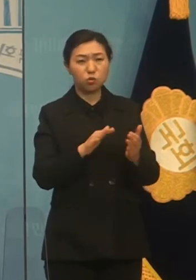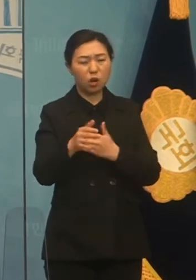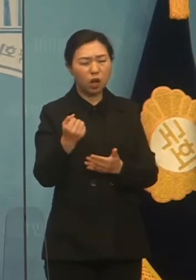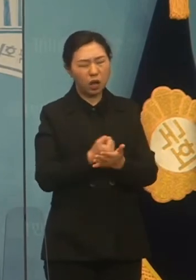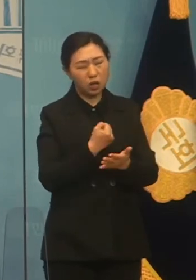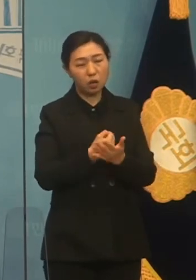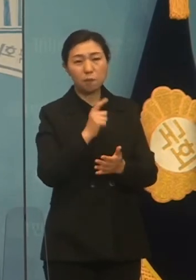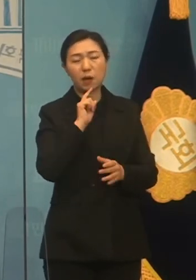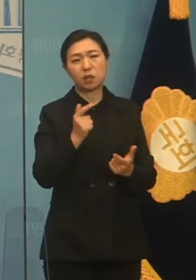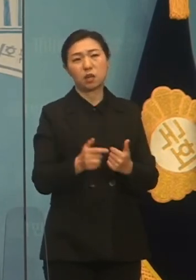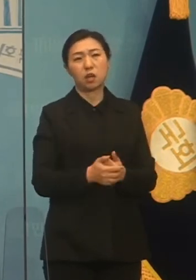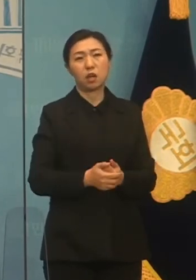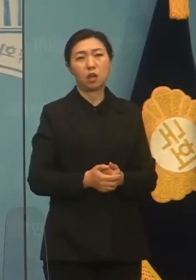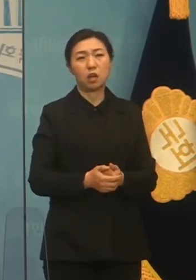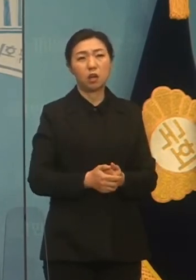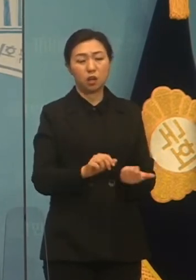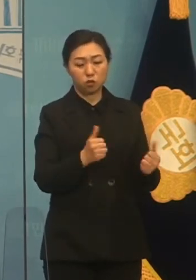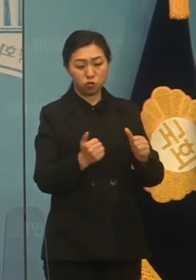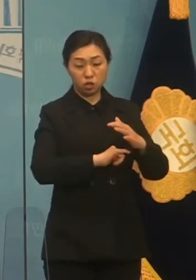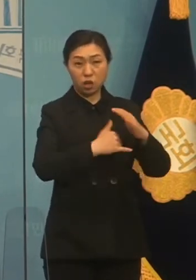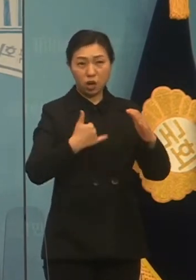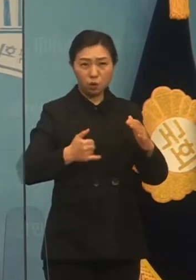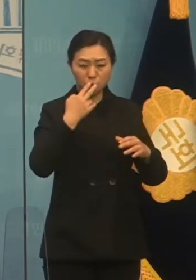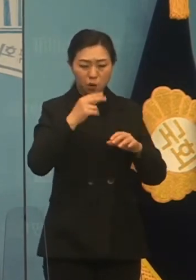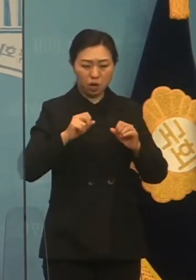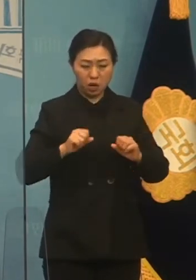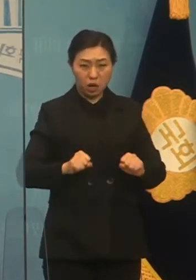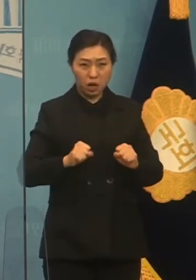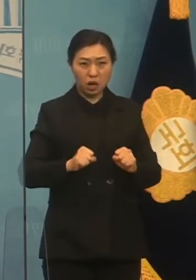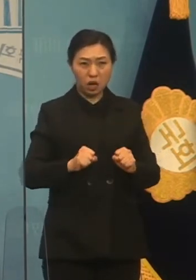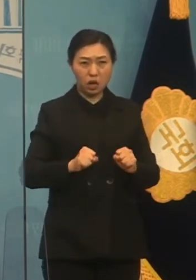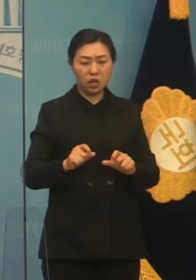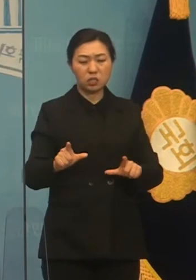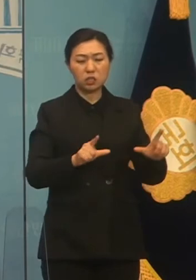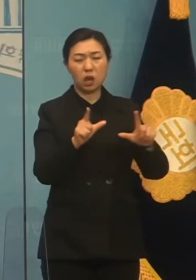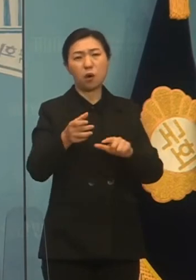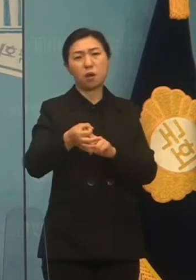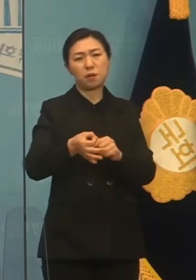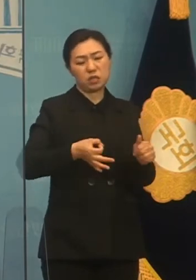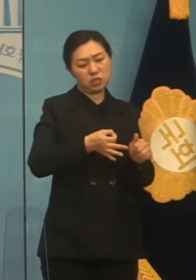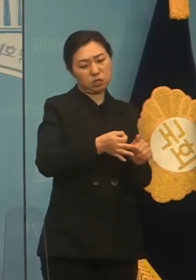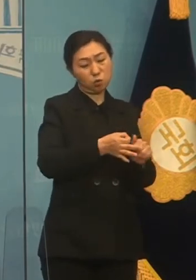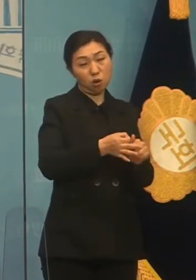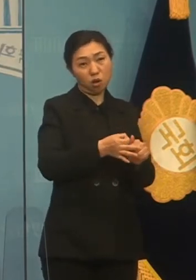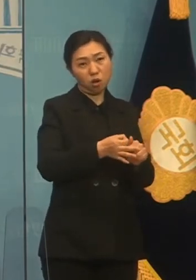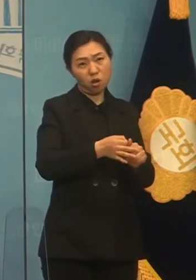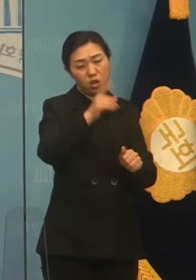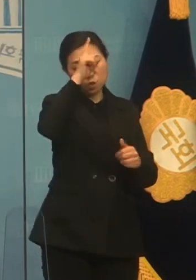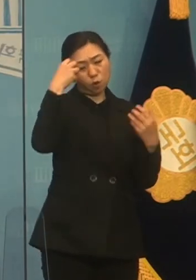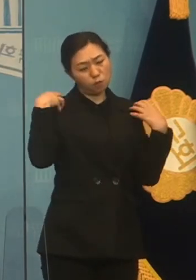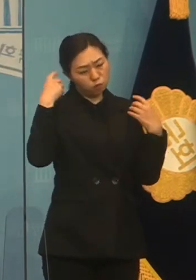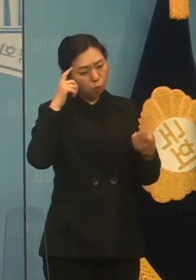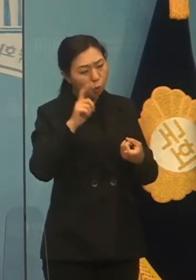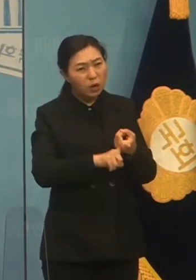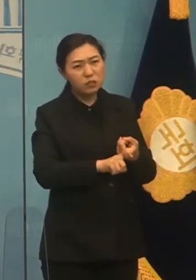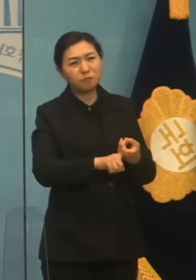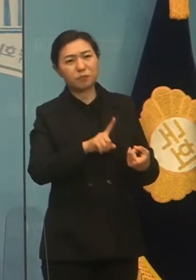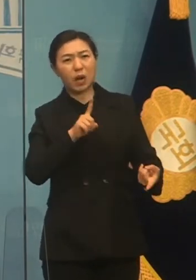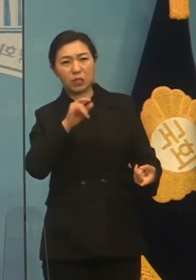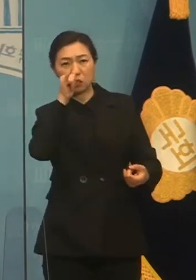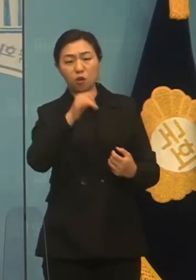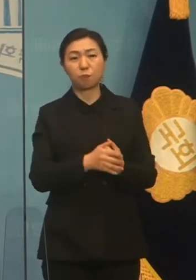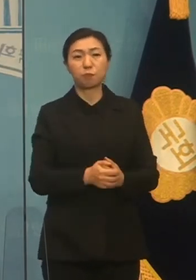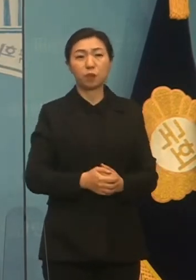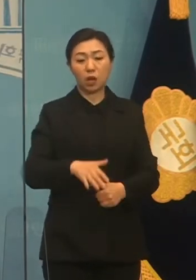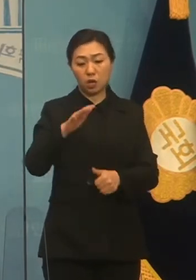생계 지원에 정부가 관심을 가졌어야 했지만 현실은 그렇지 못했습니다. 소년들이 실종된